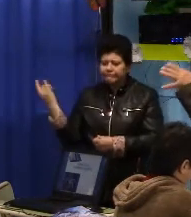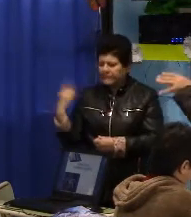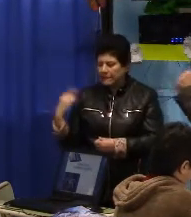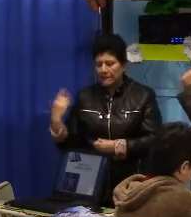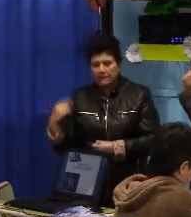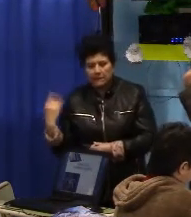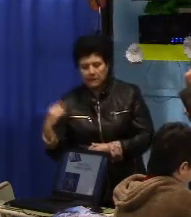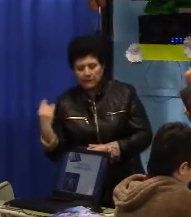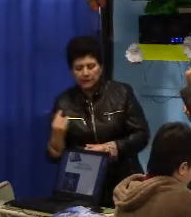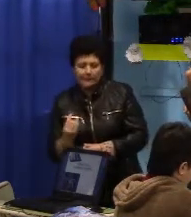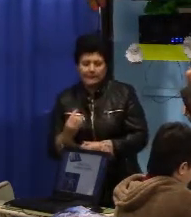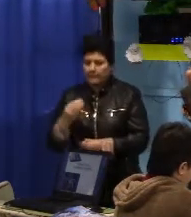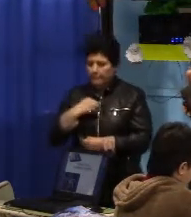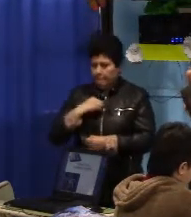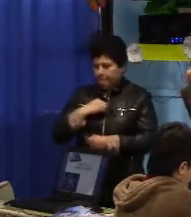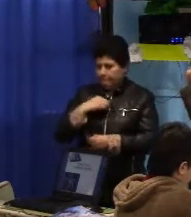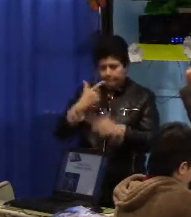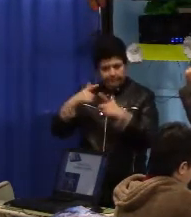falto de fe,